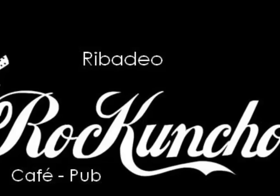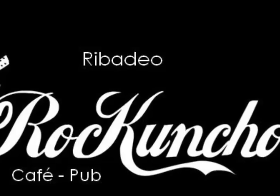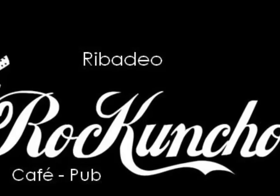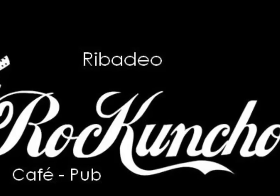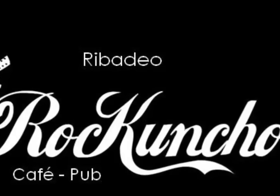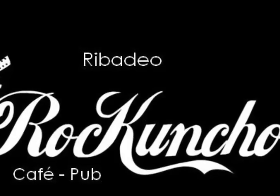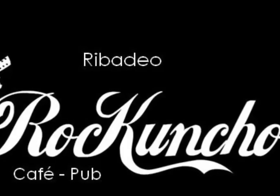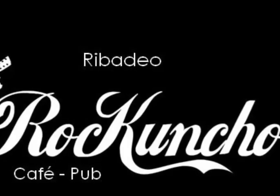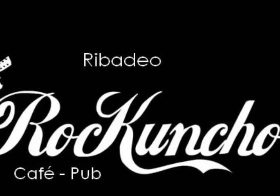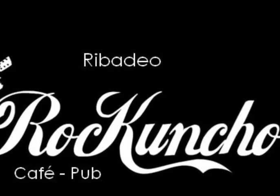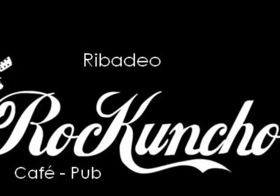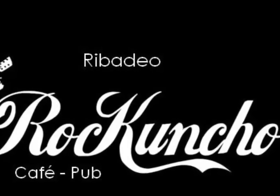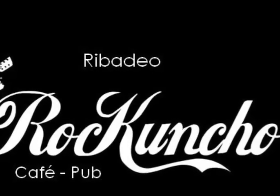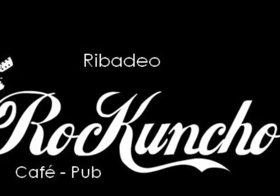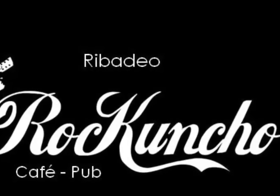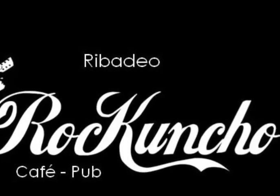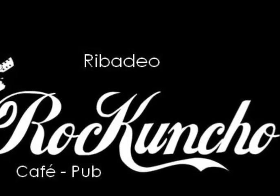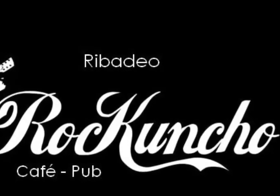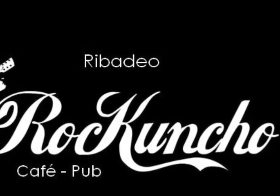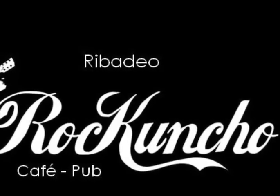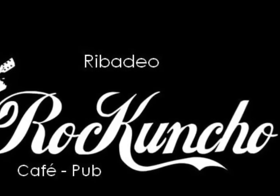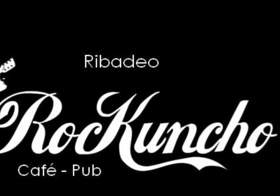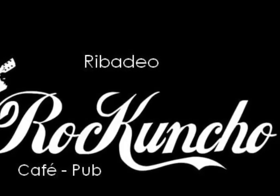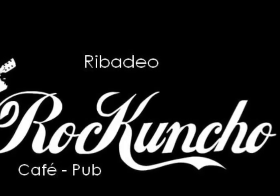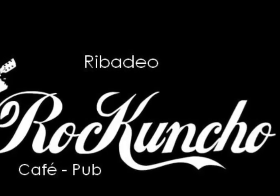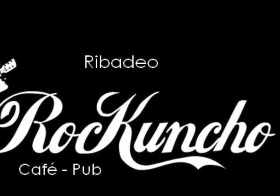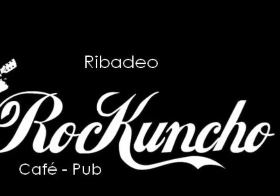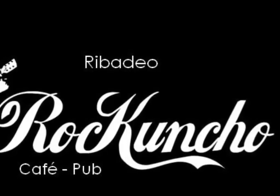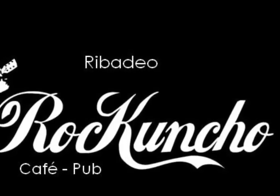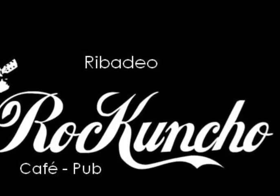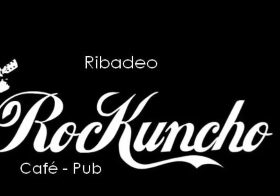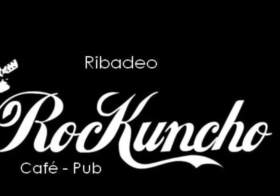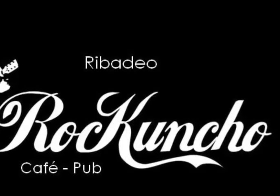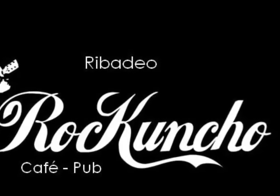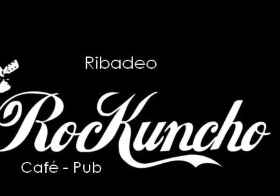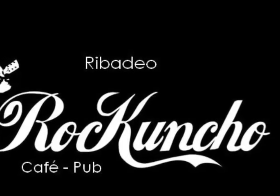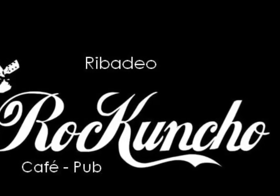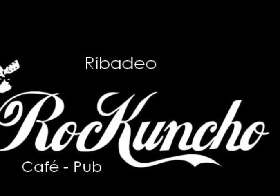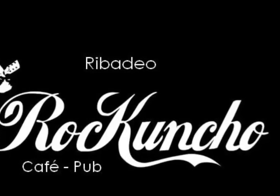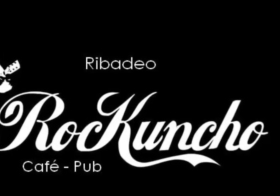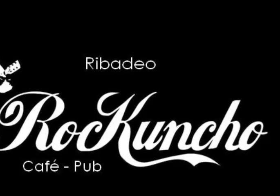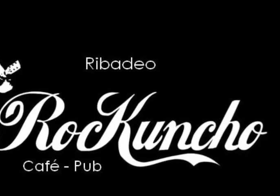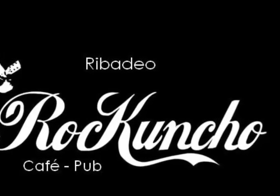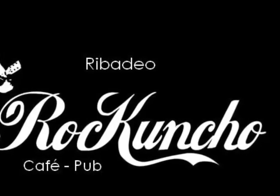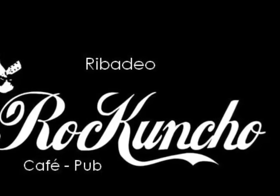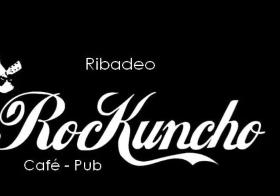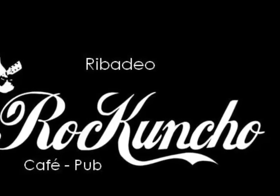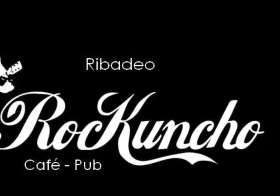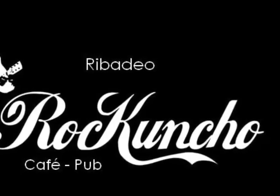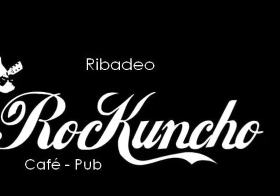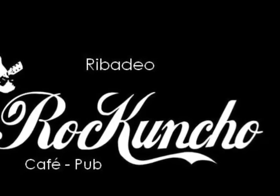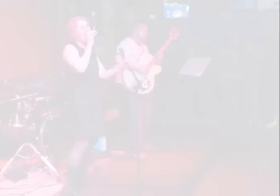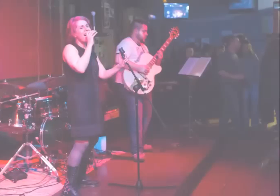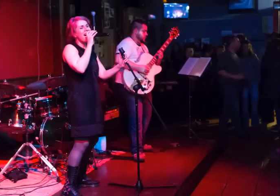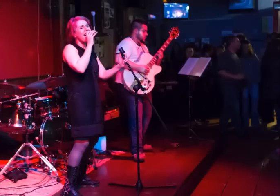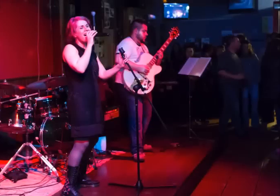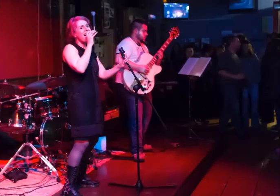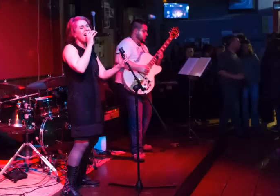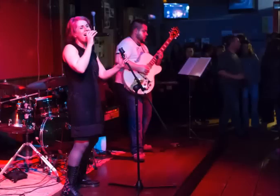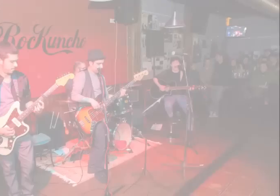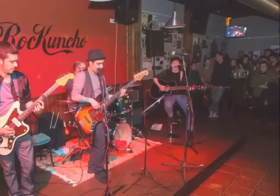Cristales que no dejan ver Más allá de un mar color añil